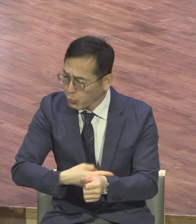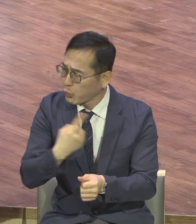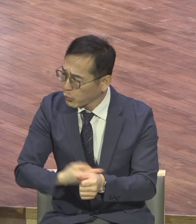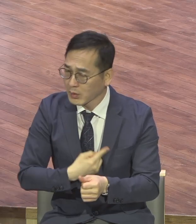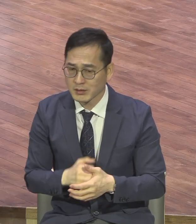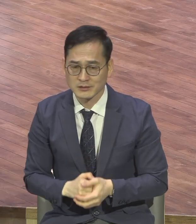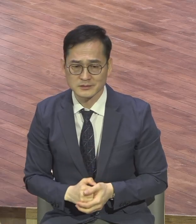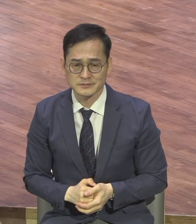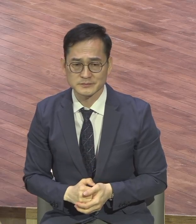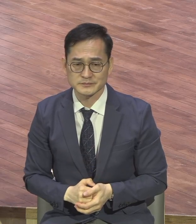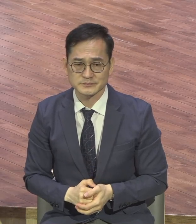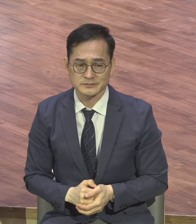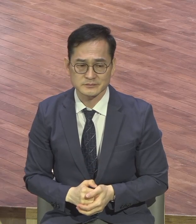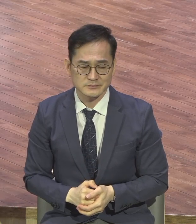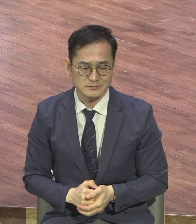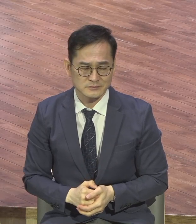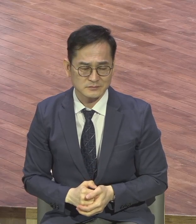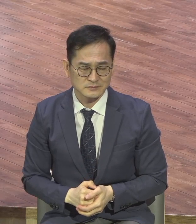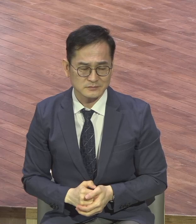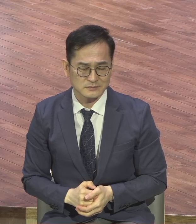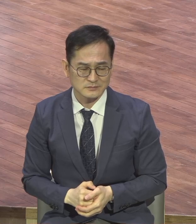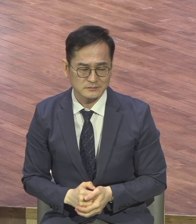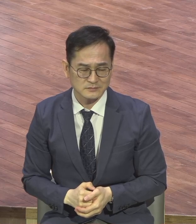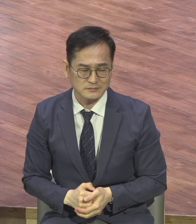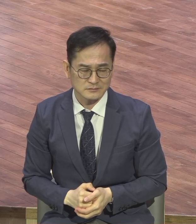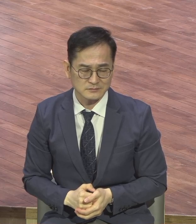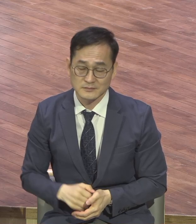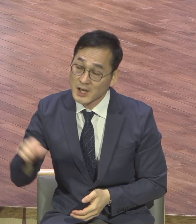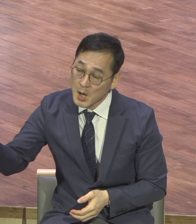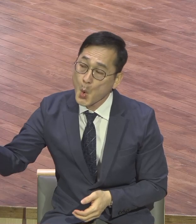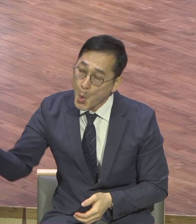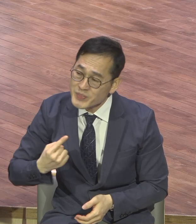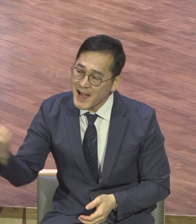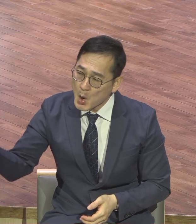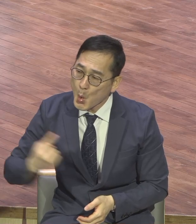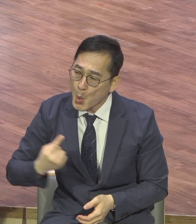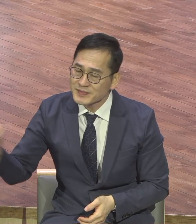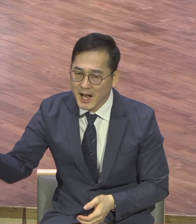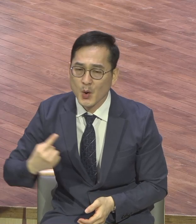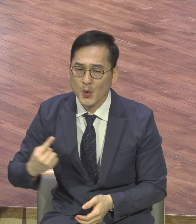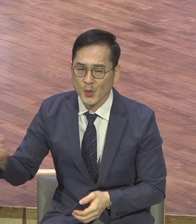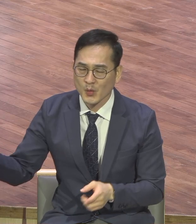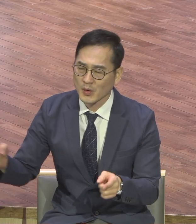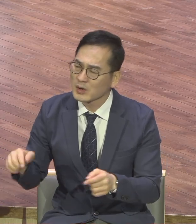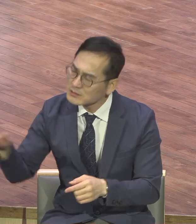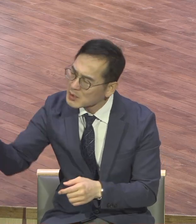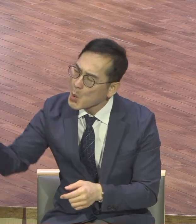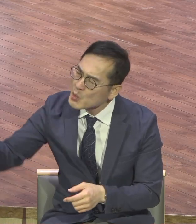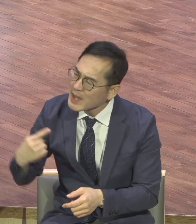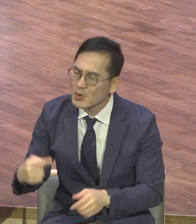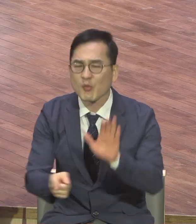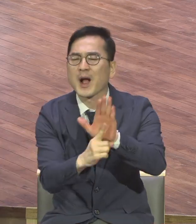단지 형님만 올라온다고 광고만 했습니다. 형님 오니까 똑바로 해라 그래만 했는데.